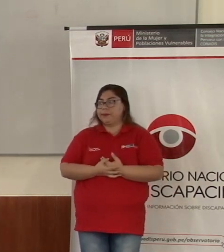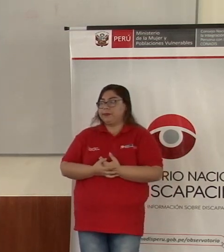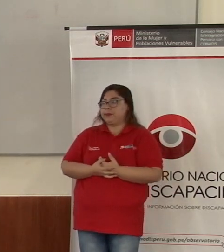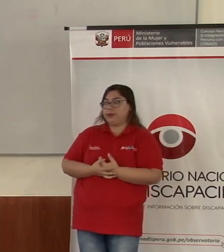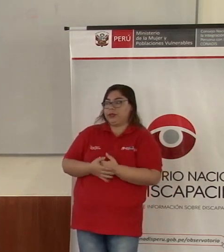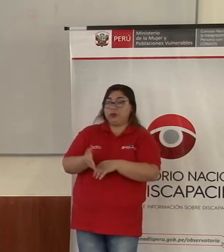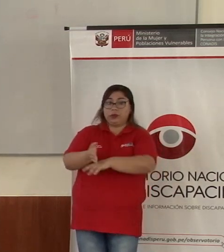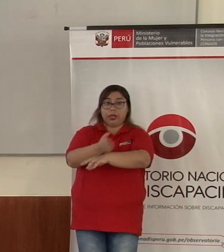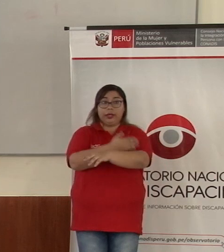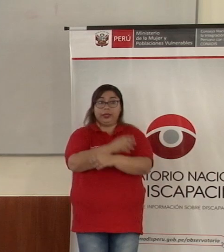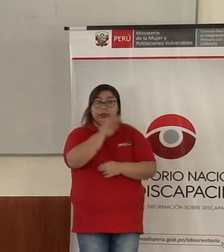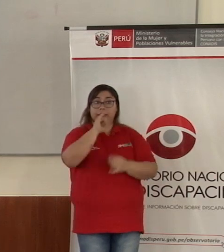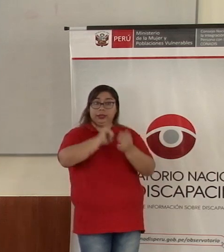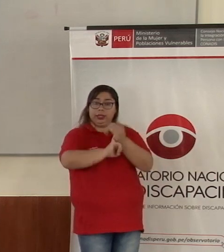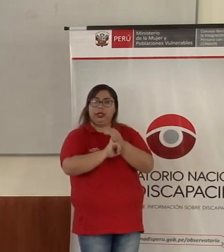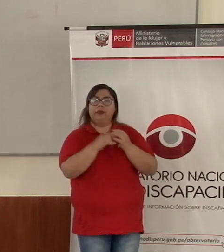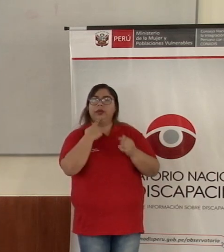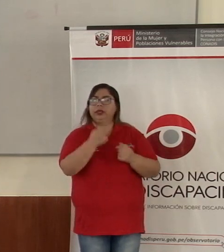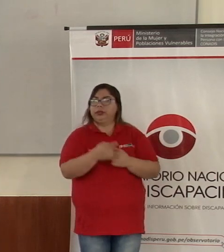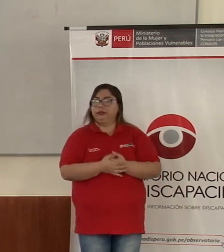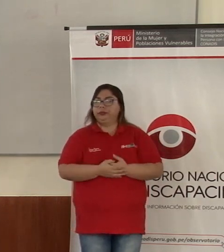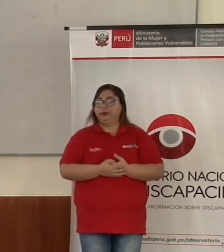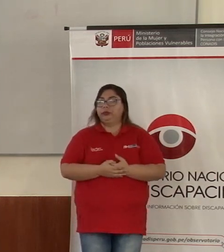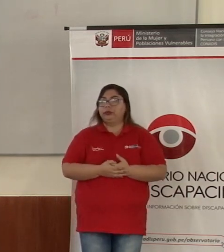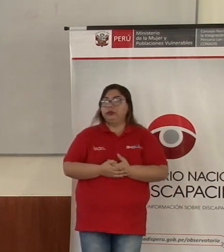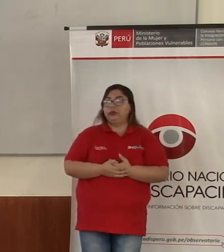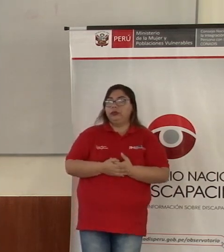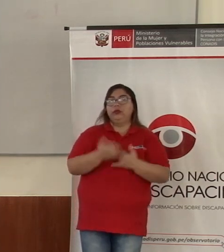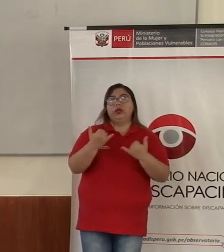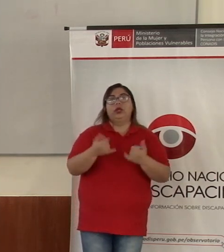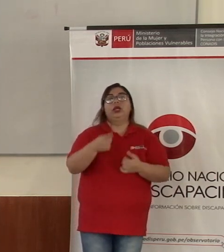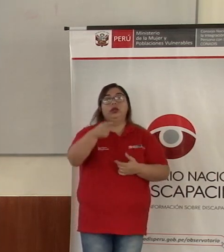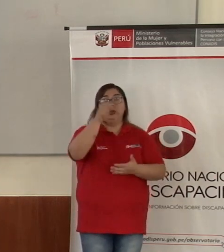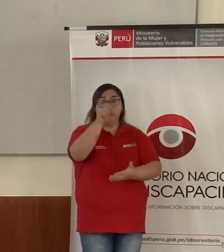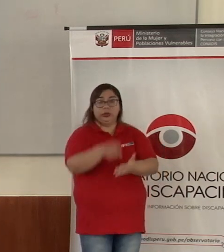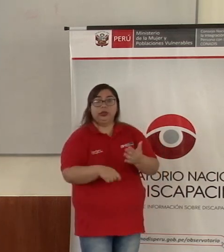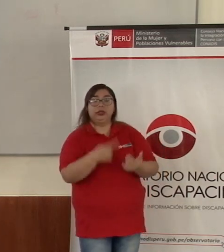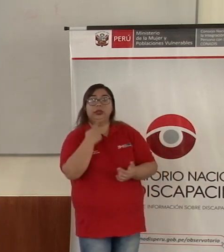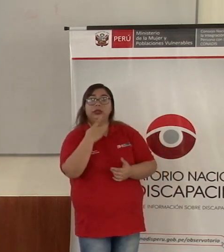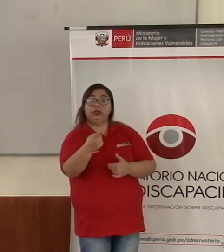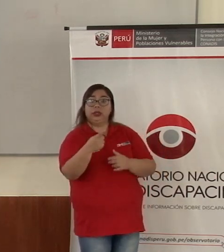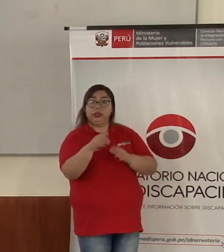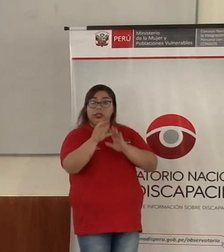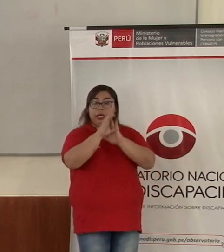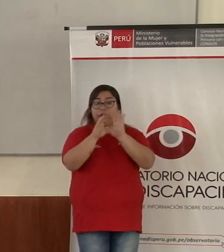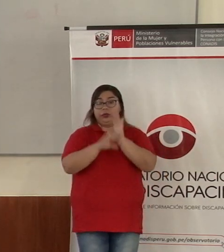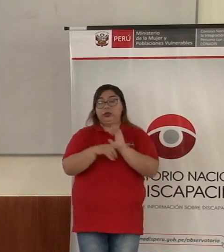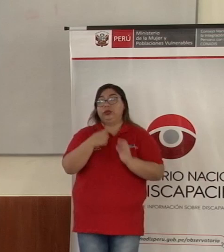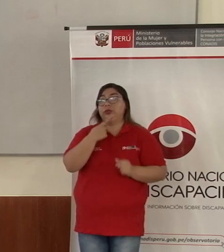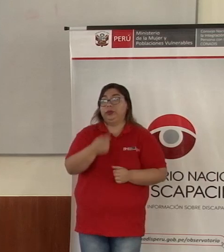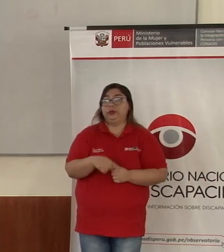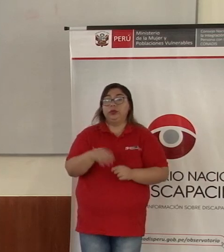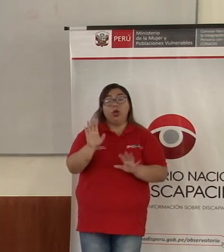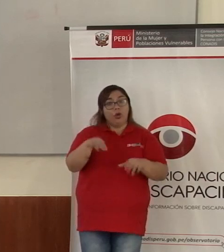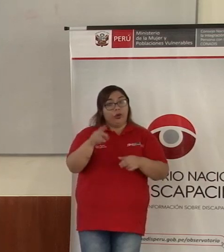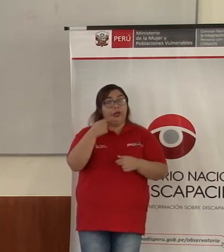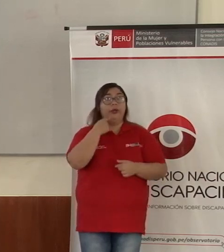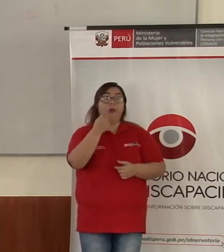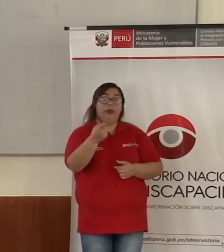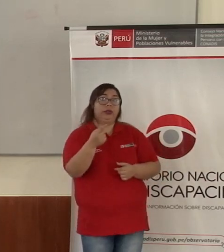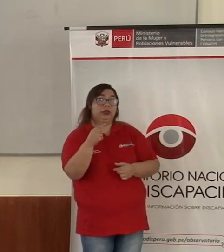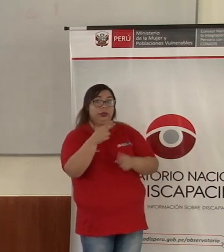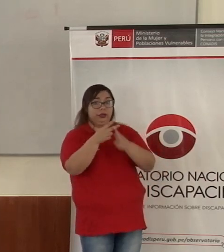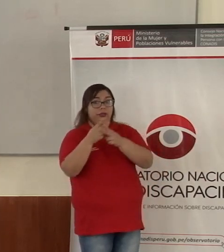Hasta antes de septiembre era así. Sino que teníamos que decirles a los jueces, oye, por si acaso existe la Constitución, por si acaso existe la